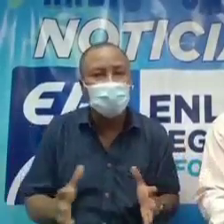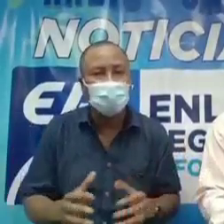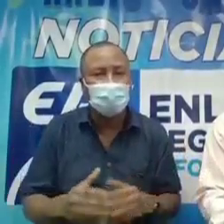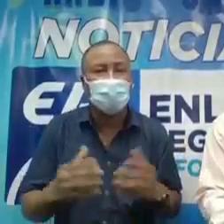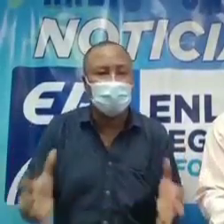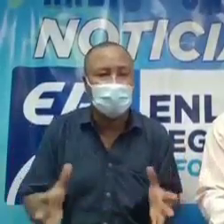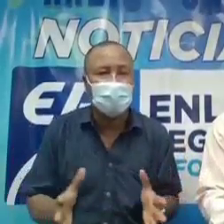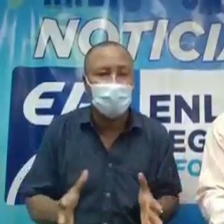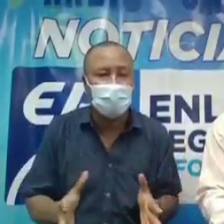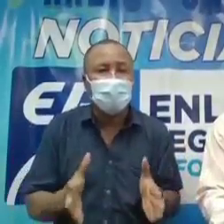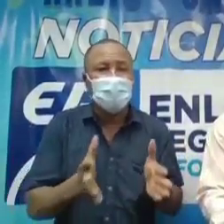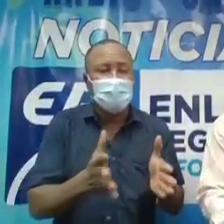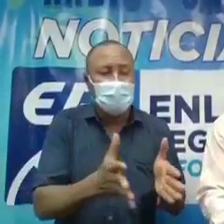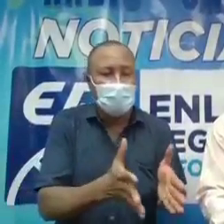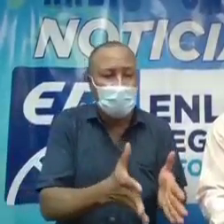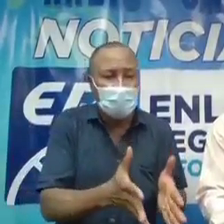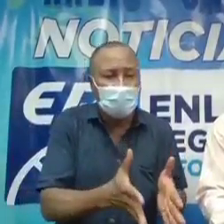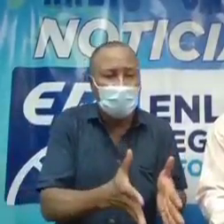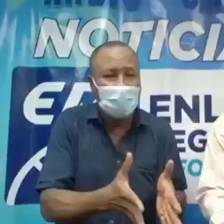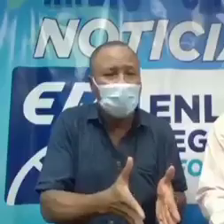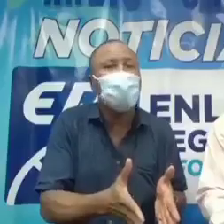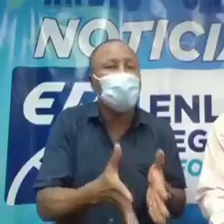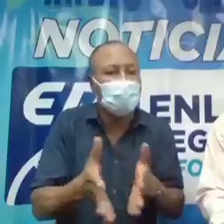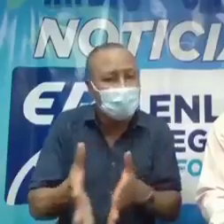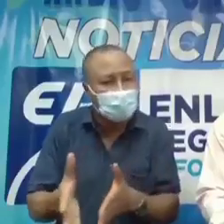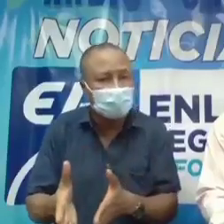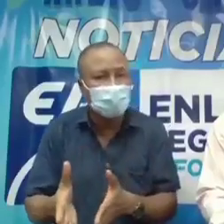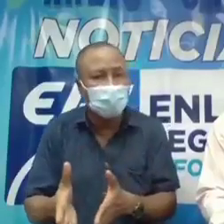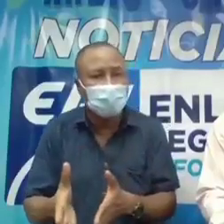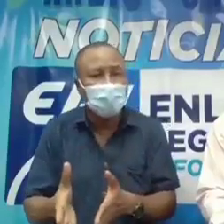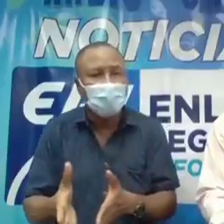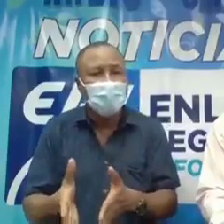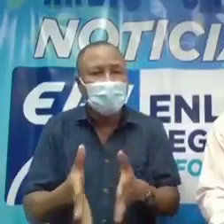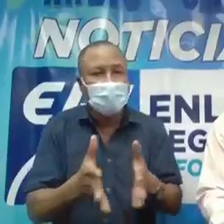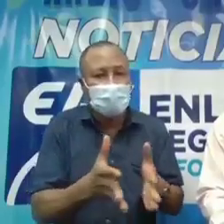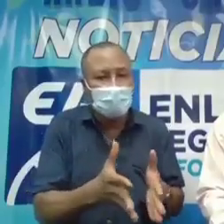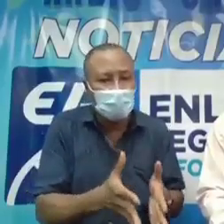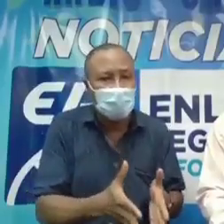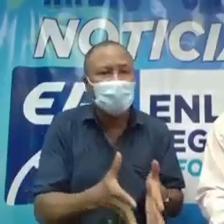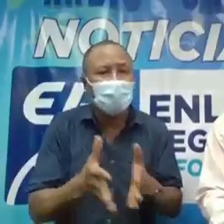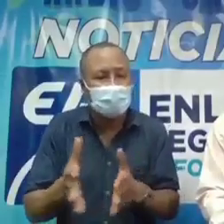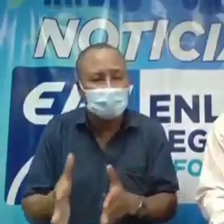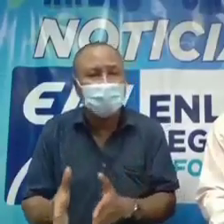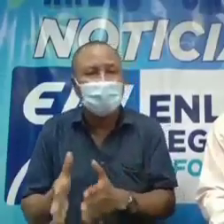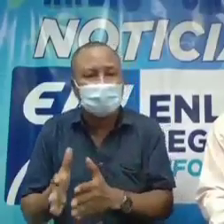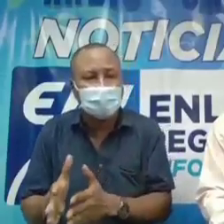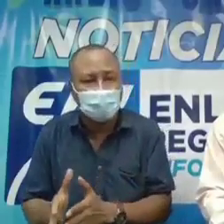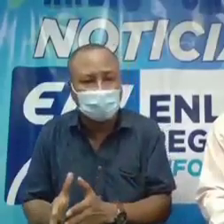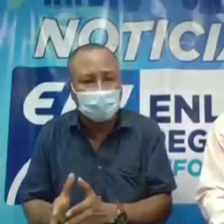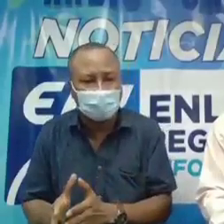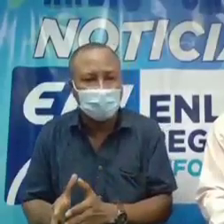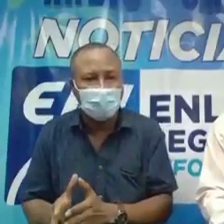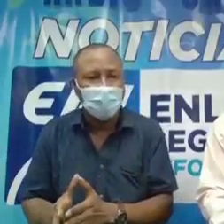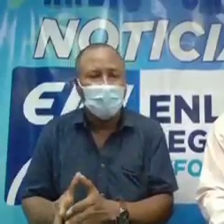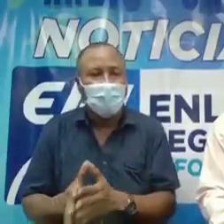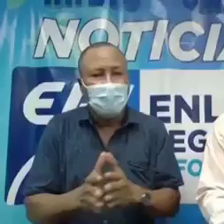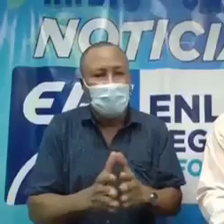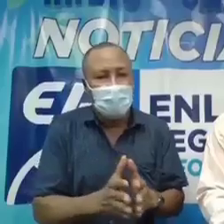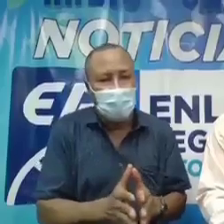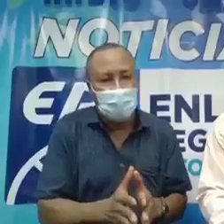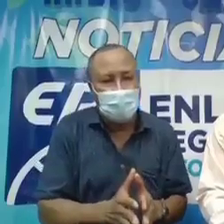como funcionarios, como legisladores, a la autoeducación. Y de acuerdo a lo que establece el COTAD,